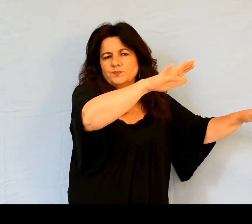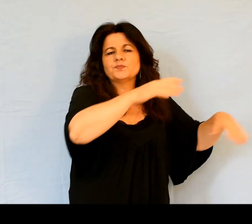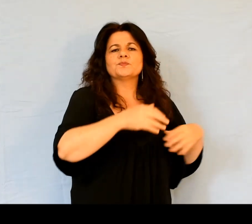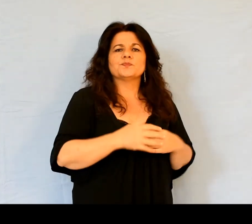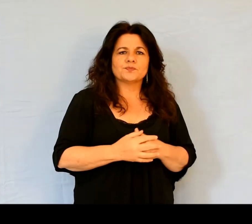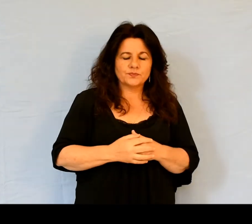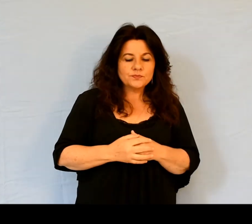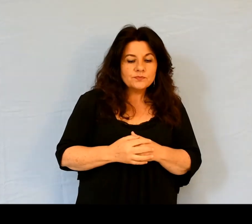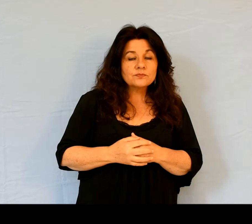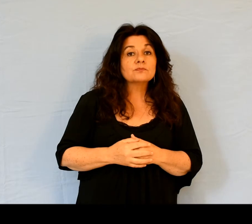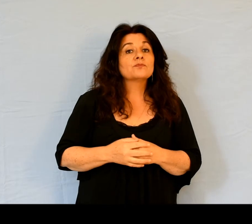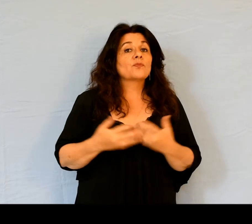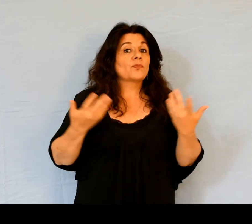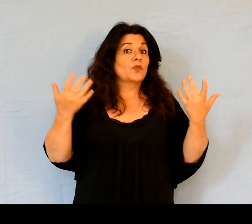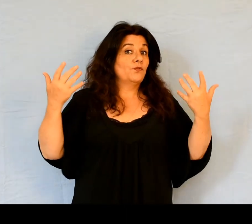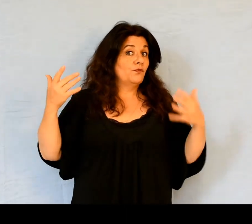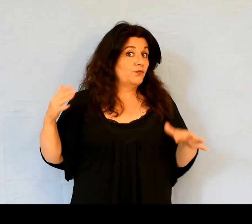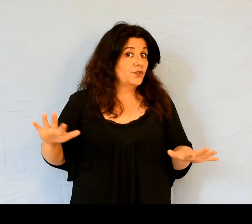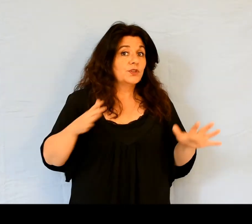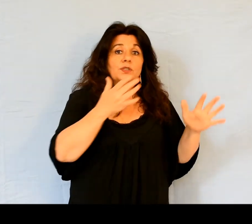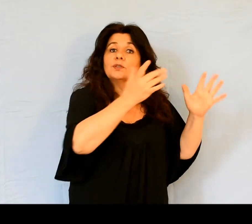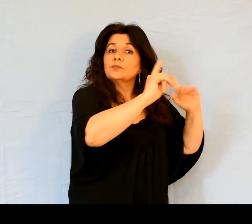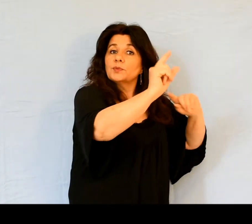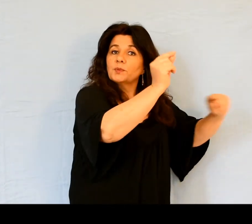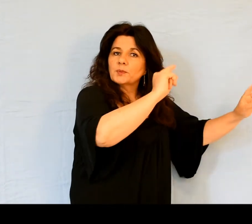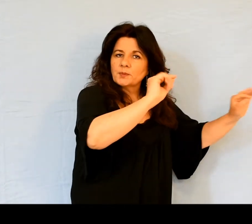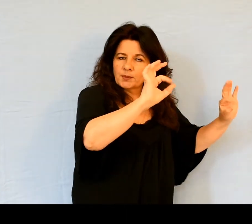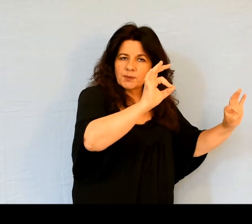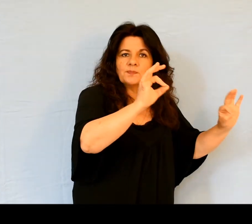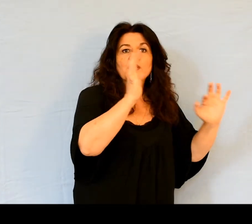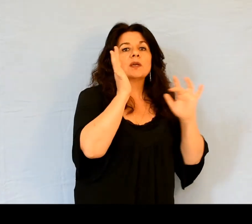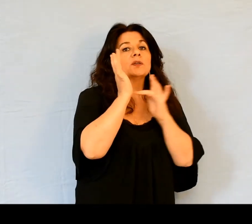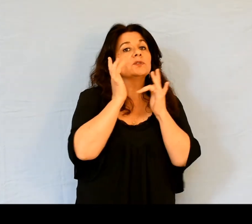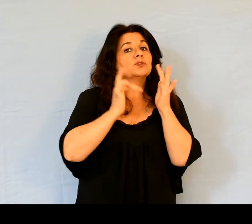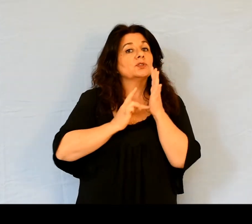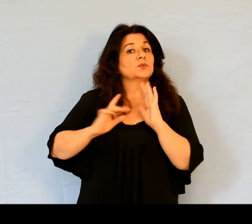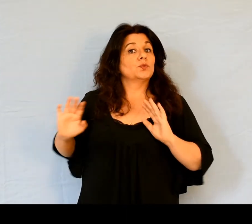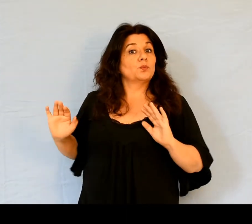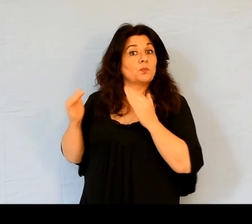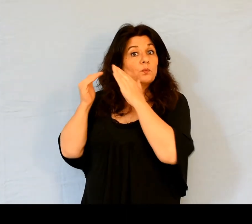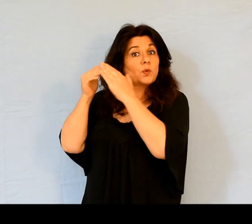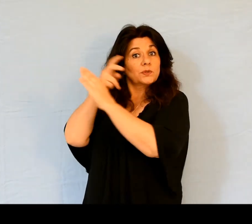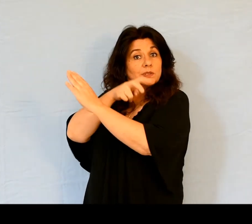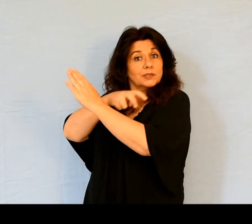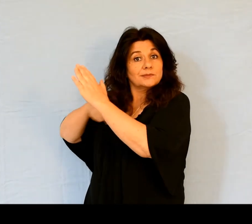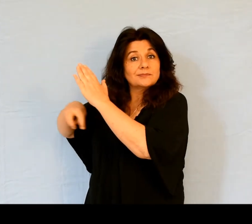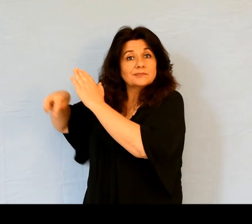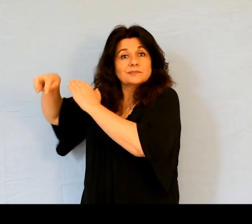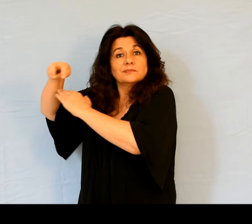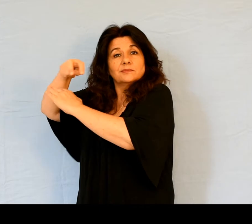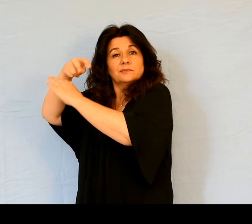Quand il les eut renvoyés, il gravit la montagne, à l'écart, pour prier.